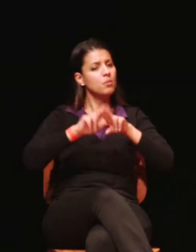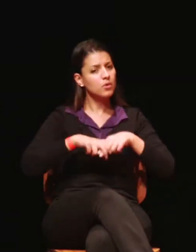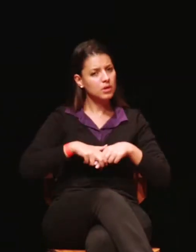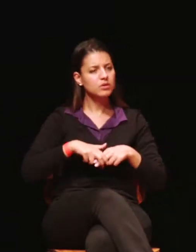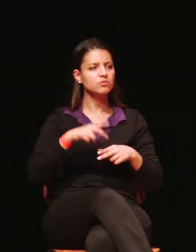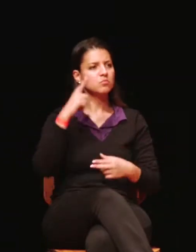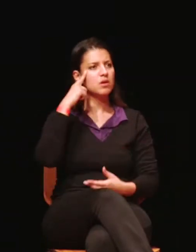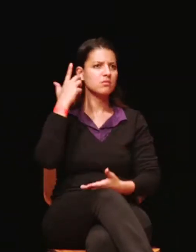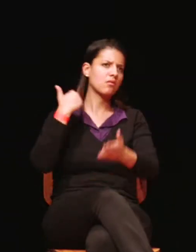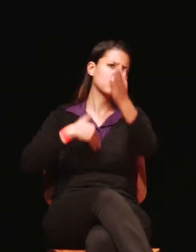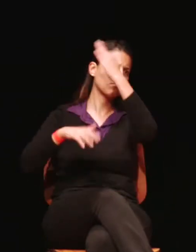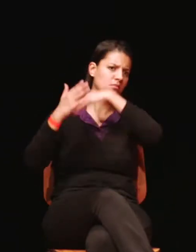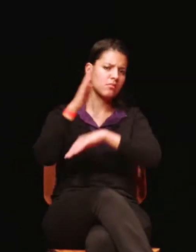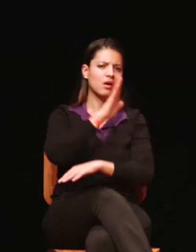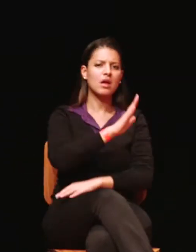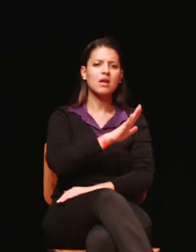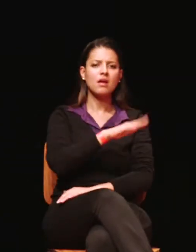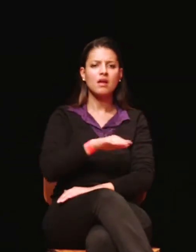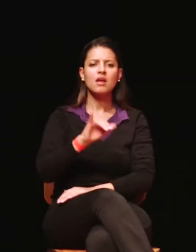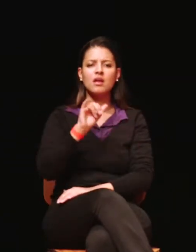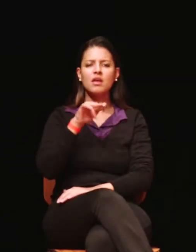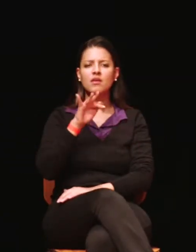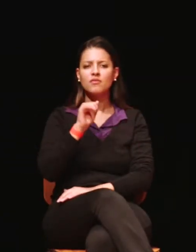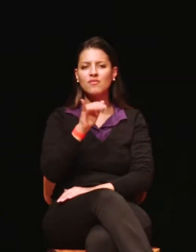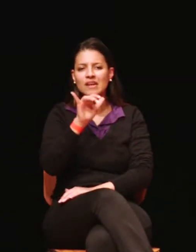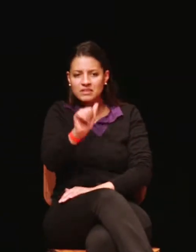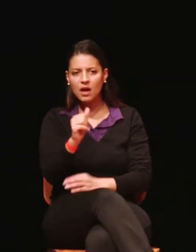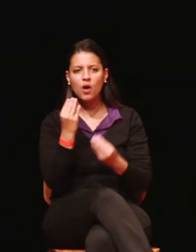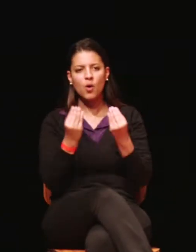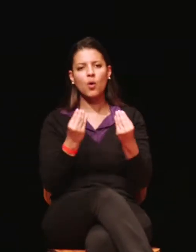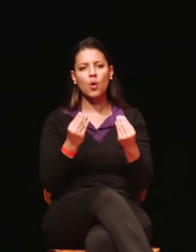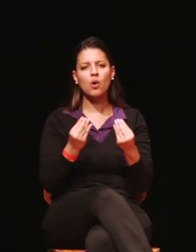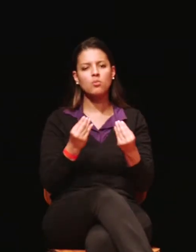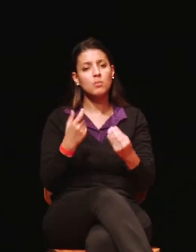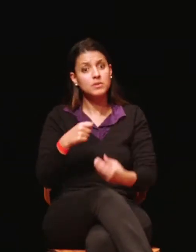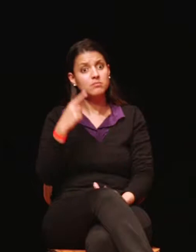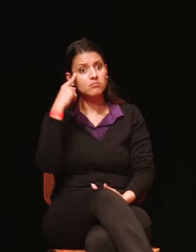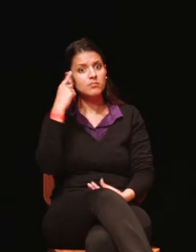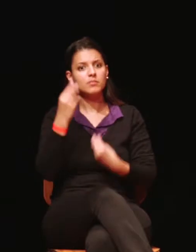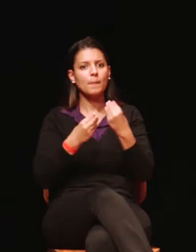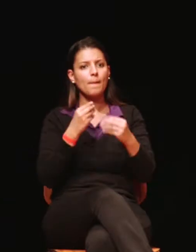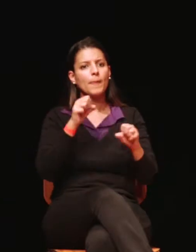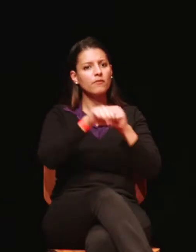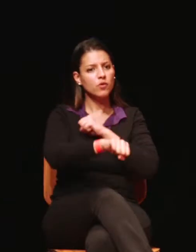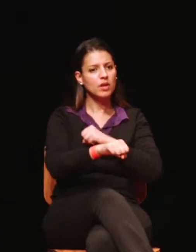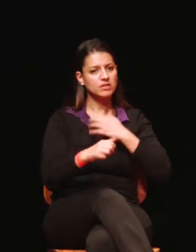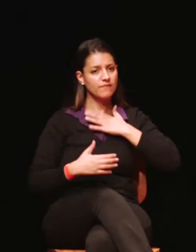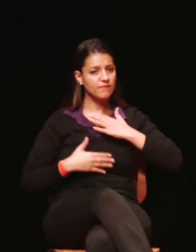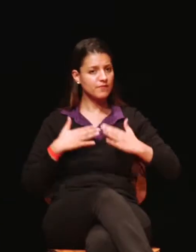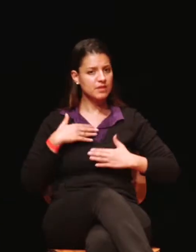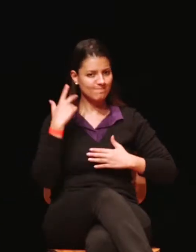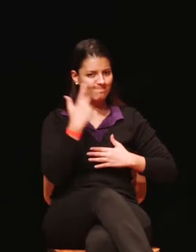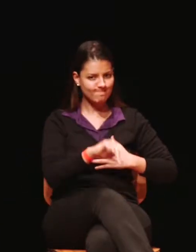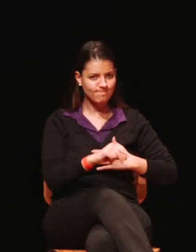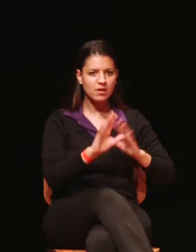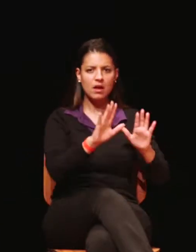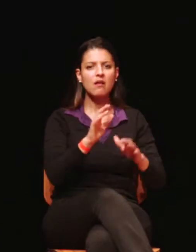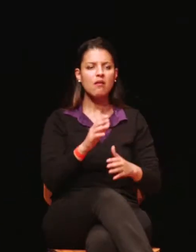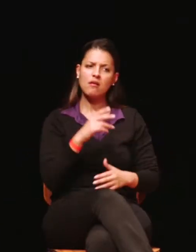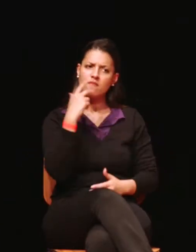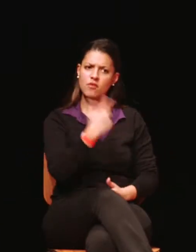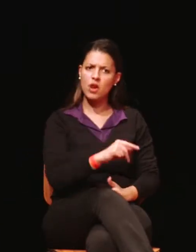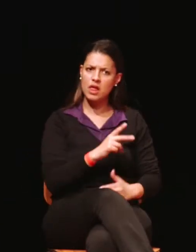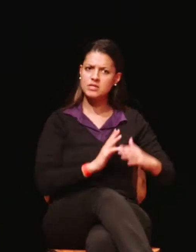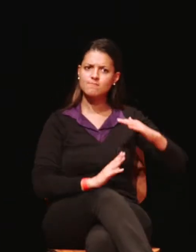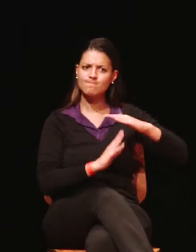no passado, reter essa dimensão, a dimensão da violência física, não uma violência sem limites,